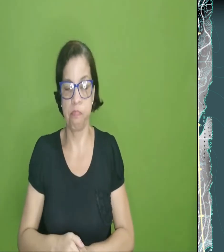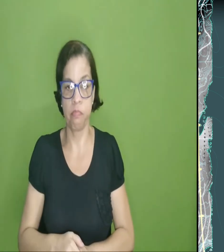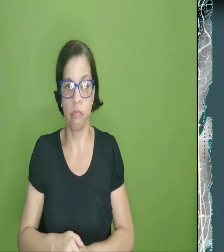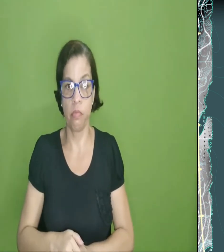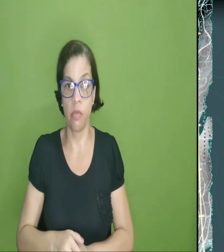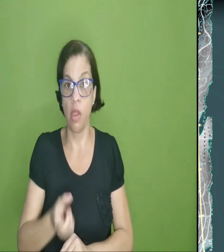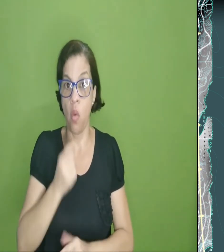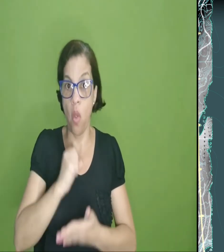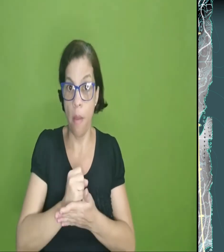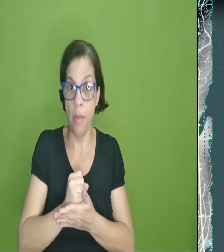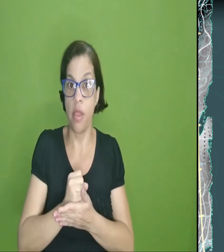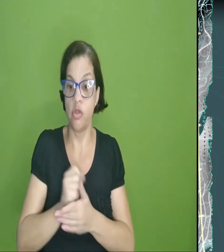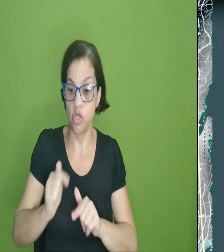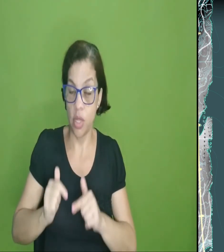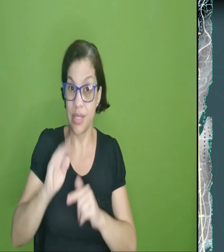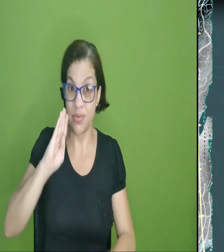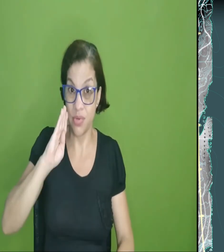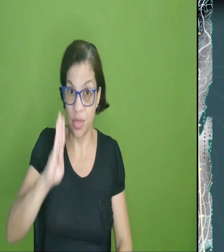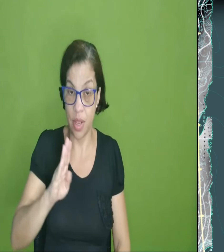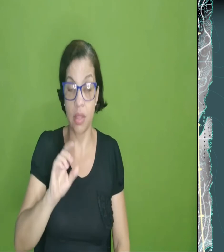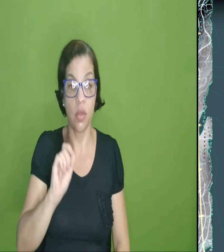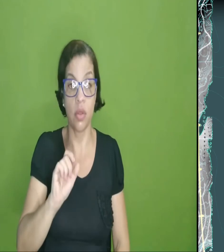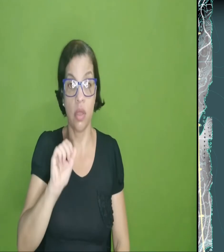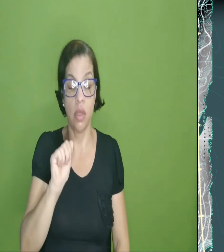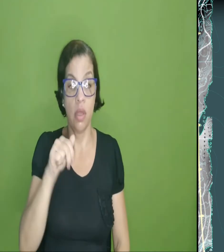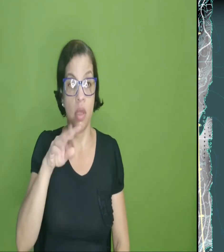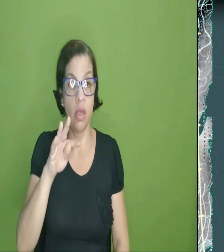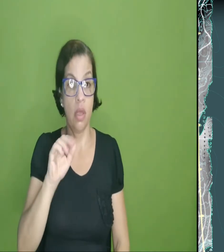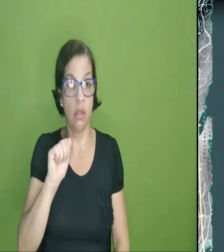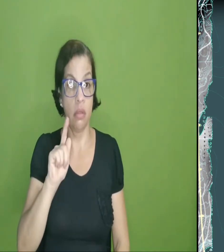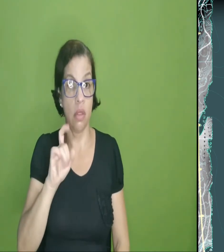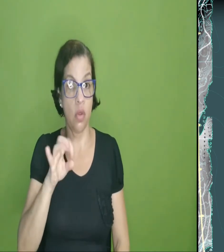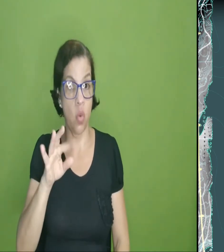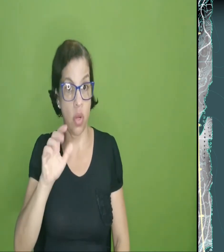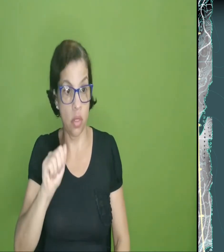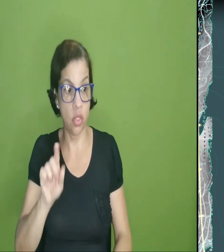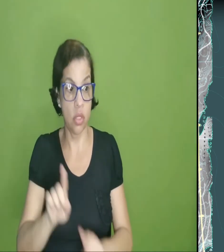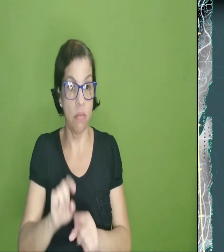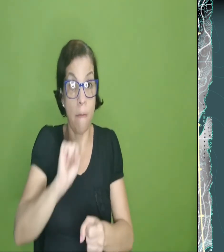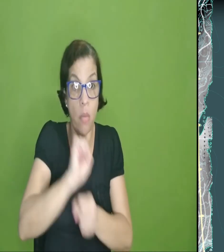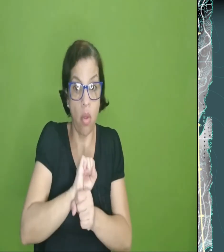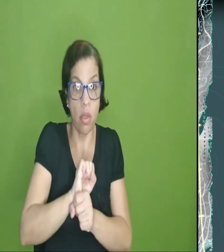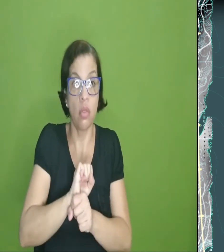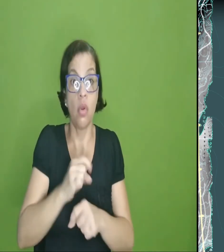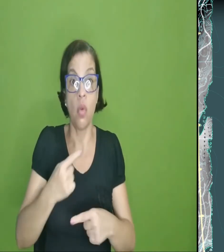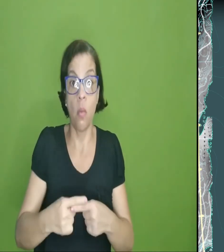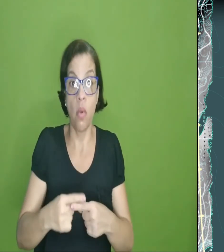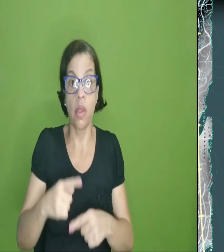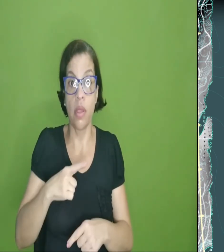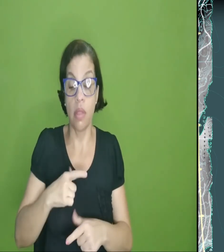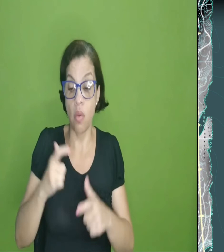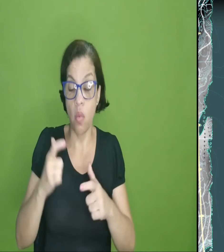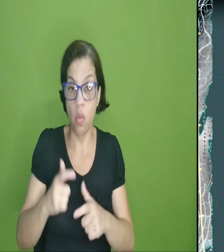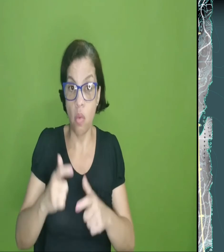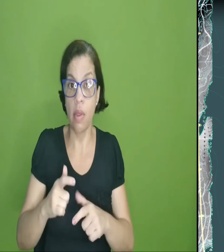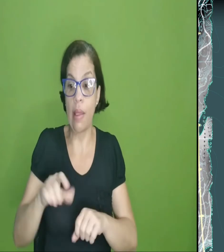direta são os antagonistas ou bloqueadores de receptores, isto porque ocupam o receptor adrenérgico,